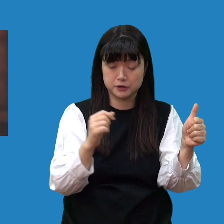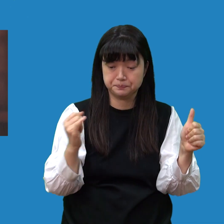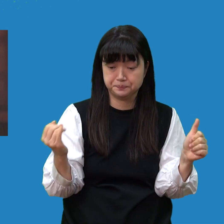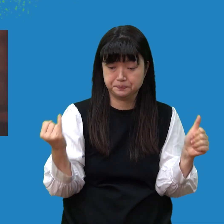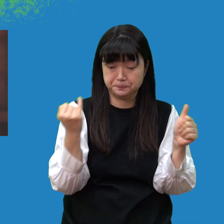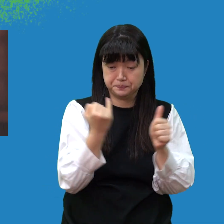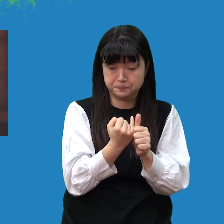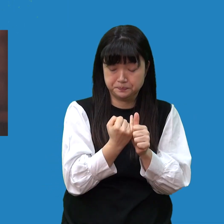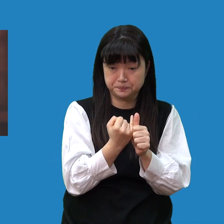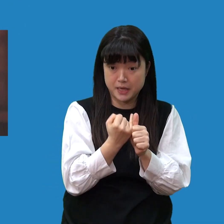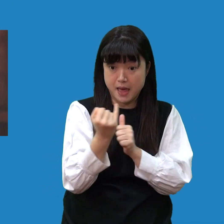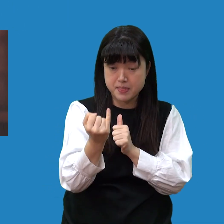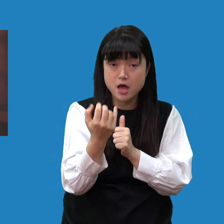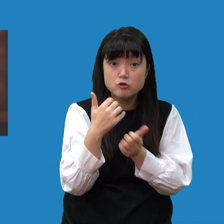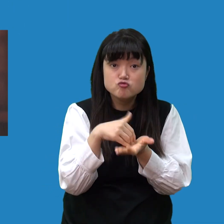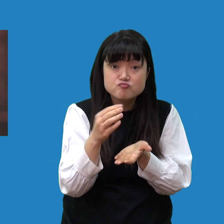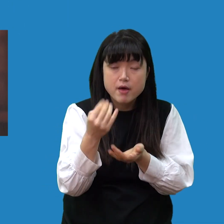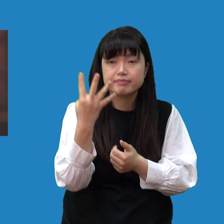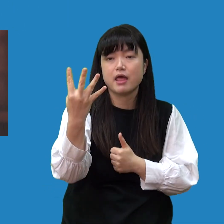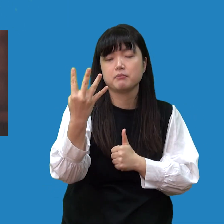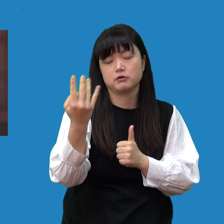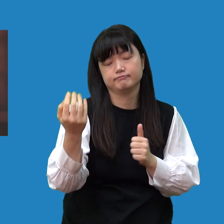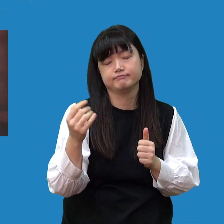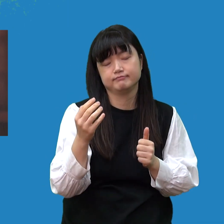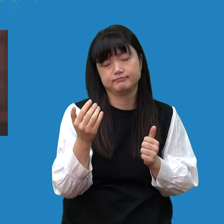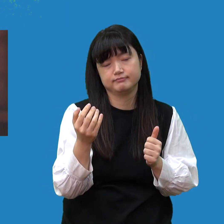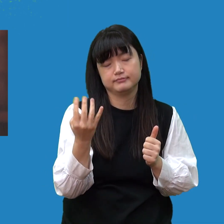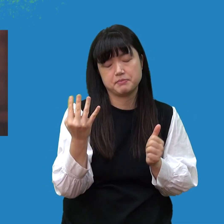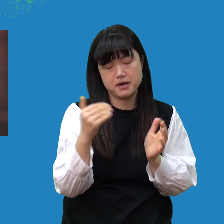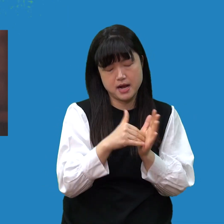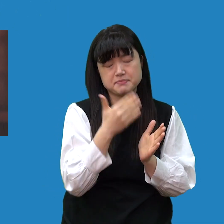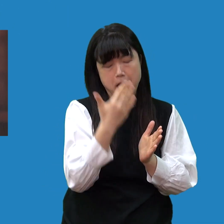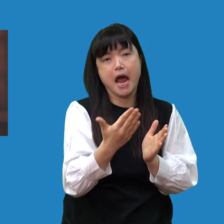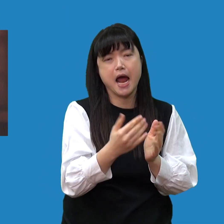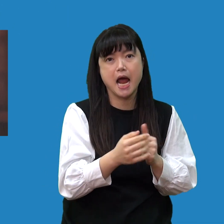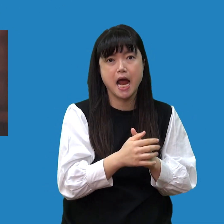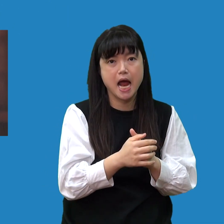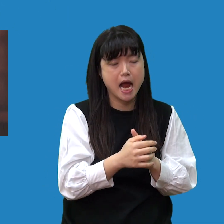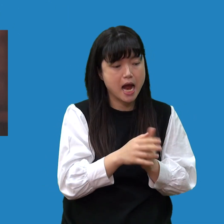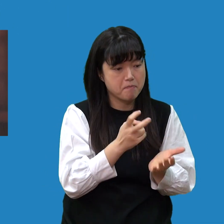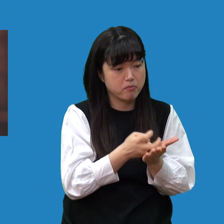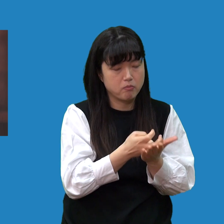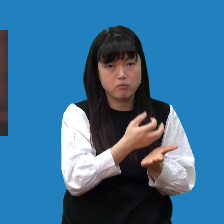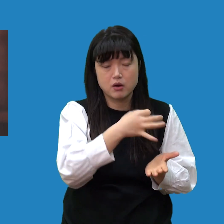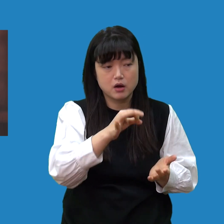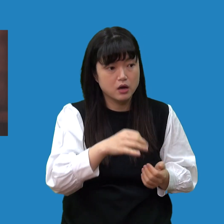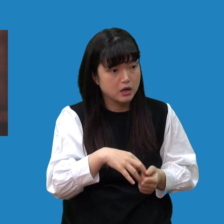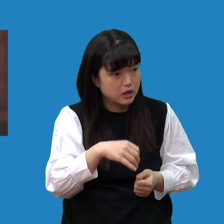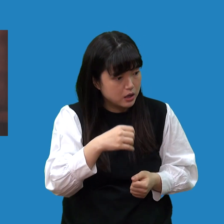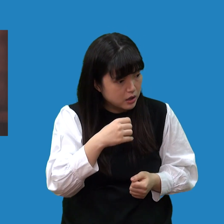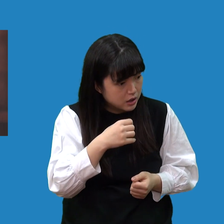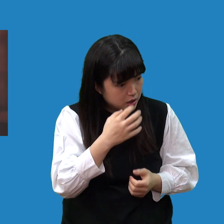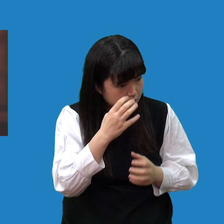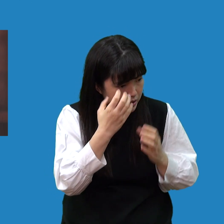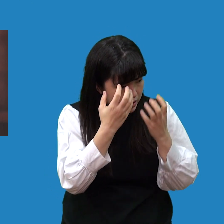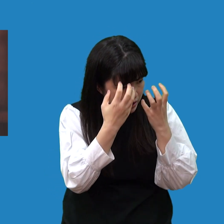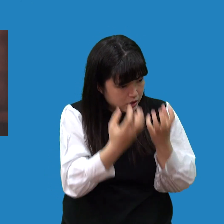정식으로 4명의 와이프를 둘 수 있도록 돼 있대요. 법에. 법적으로. 그런 나라가 아직도 있어요.